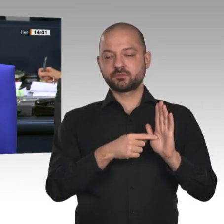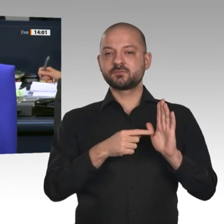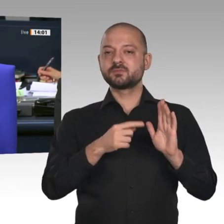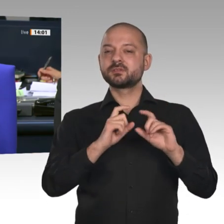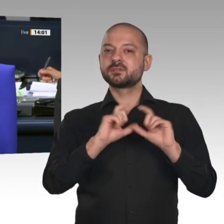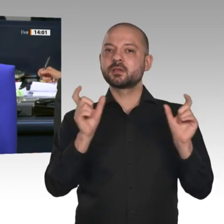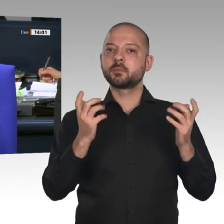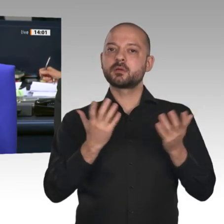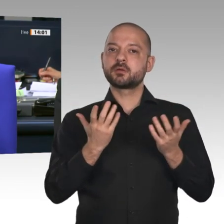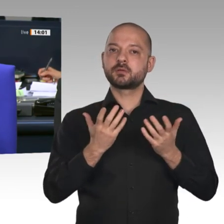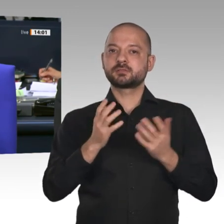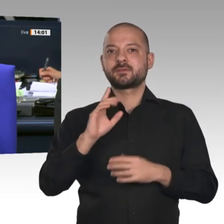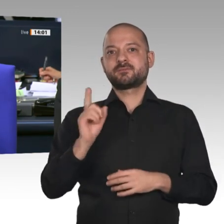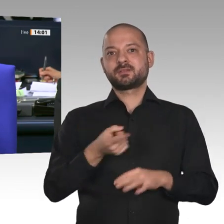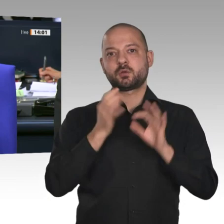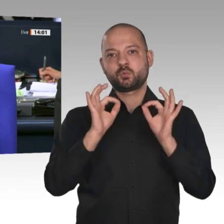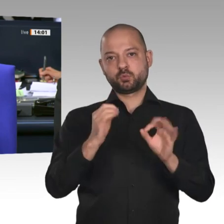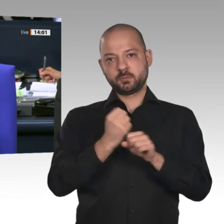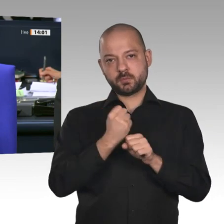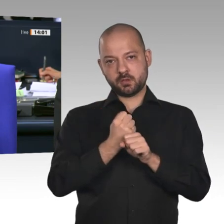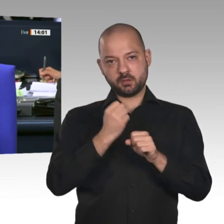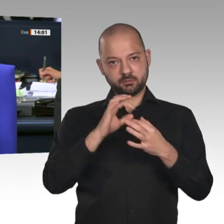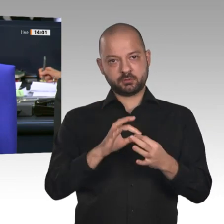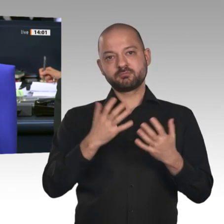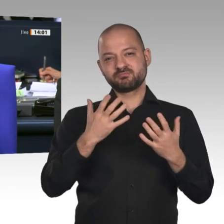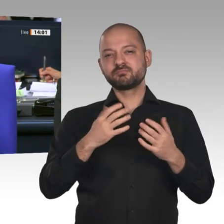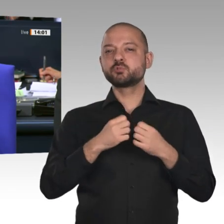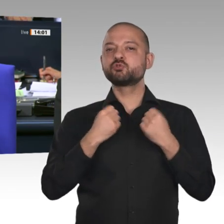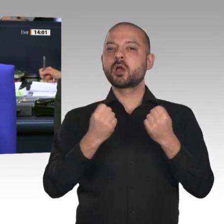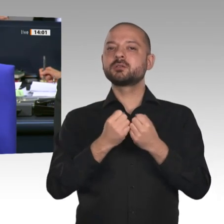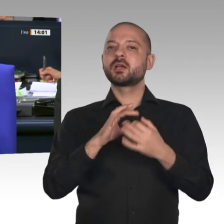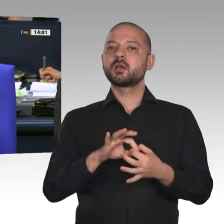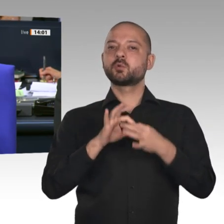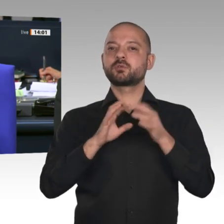Fraktion Bündnis 90 Die Grünen zur Wiedergutmachung im